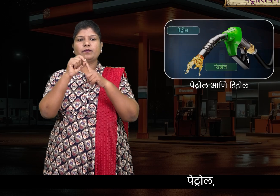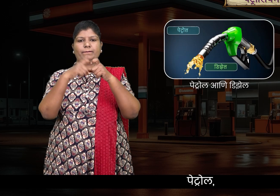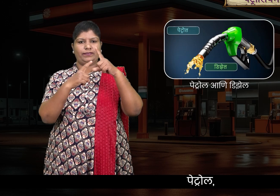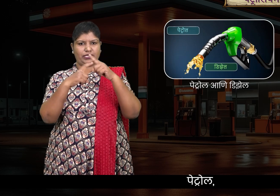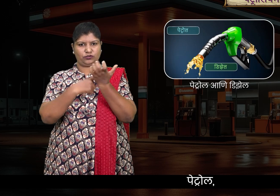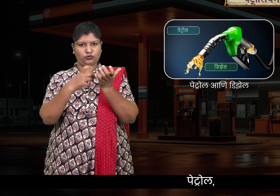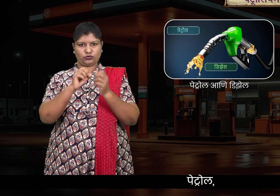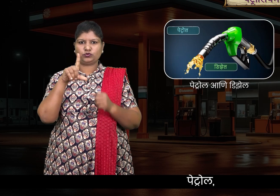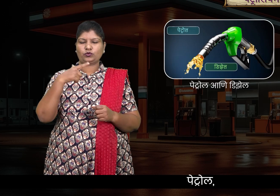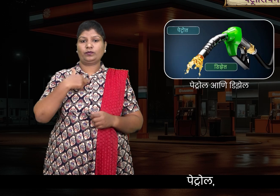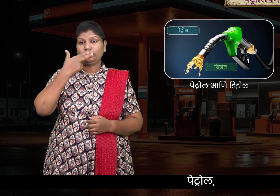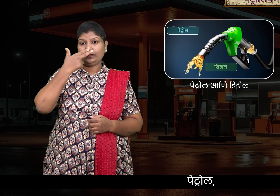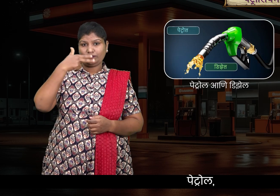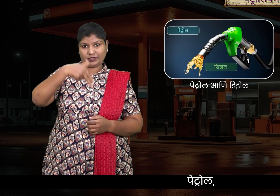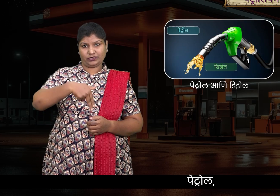पेट्रोल,